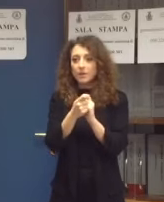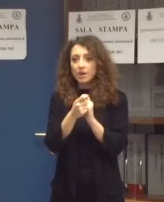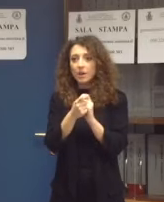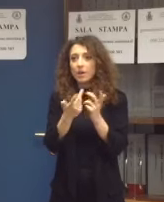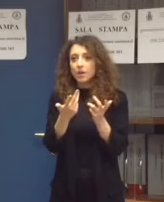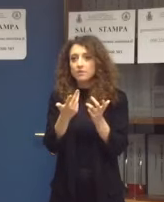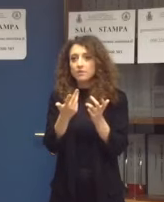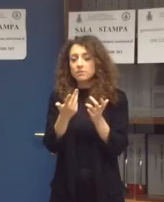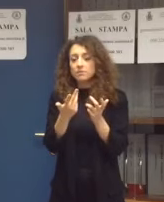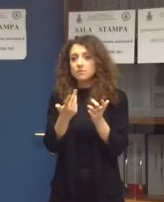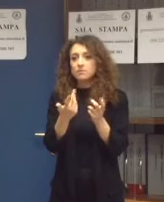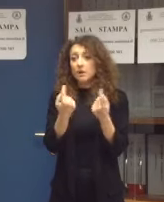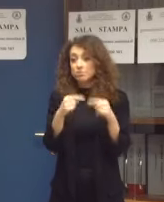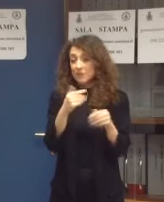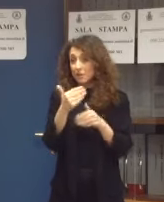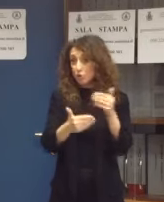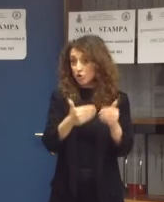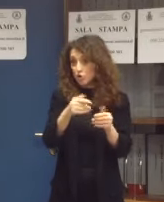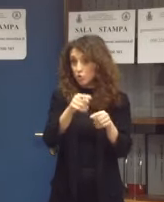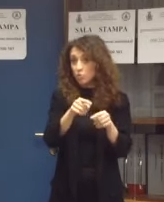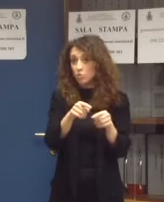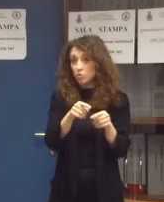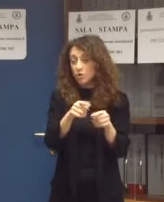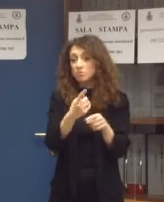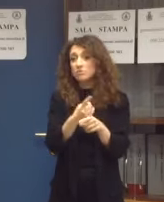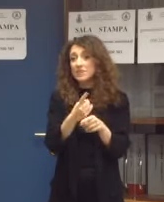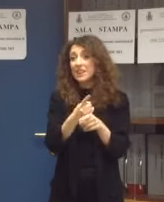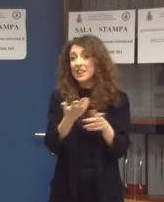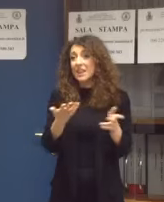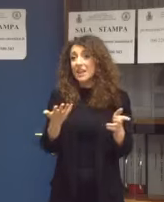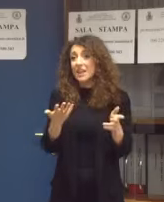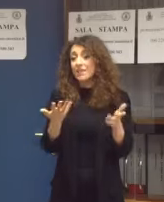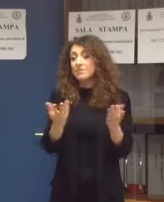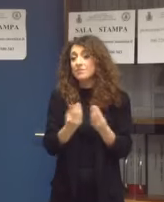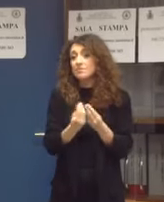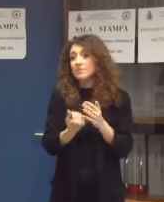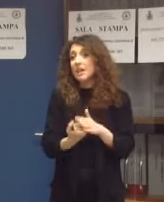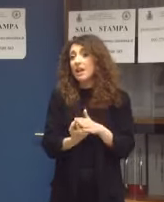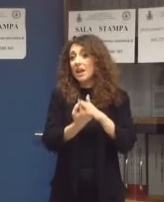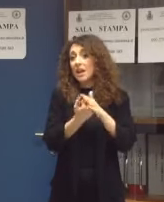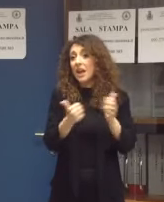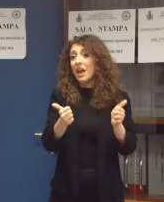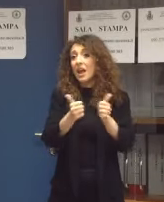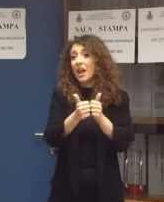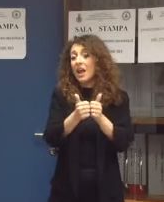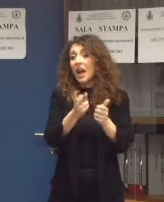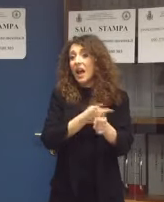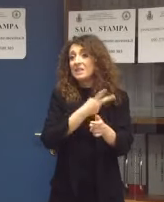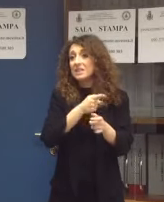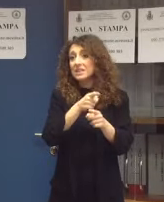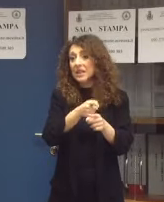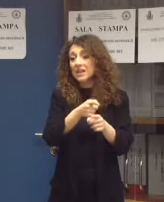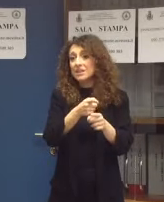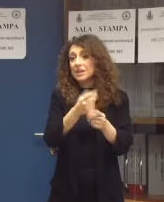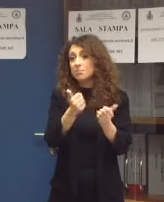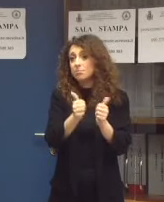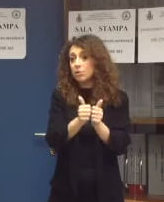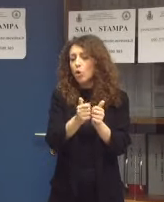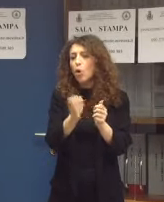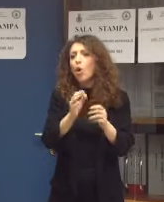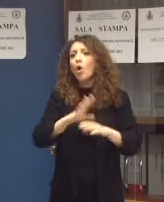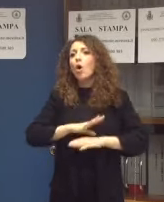mettersi in regola, e questa procedura deve essere fatta con l'assistenza appunto del personale, quindi o tramite help